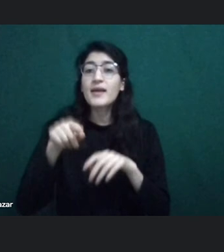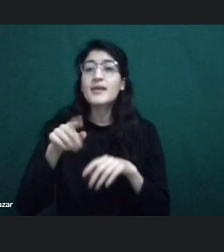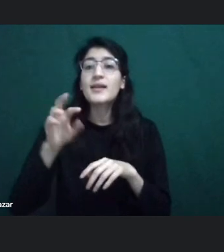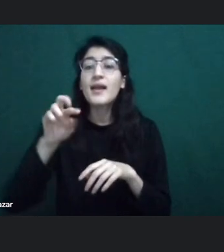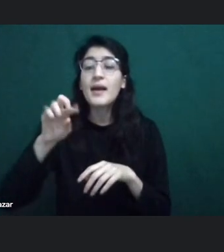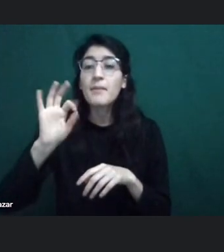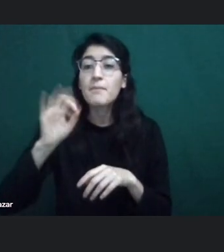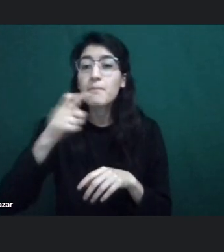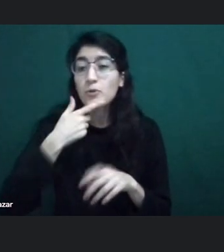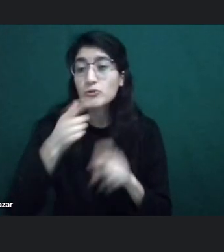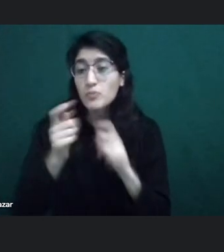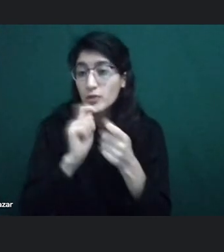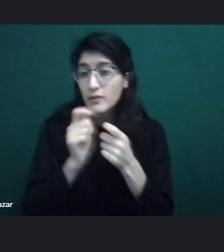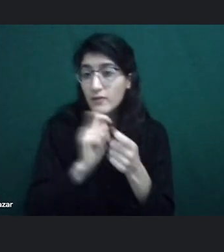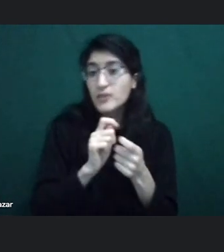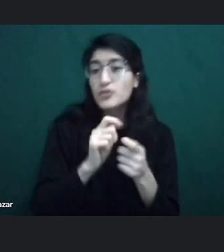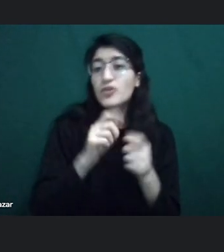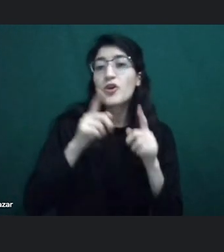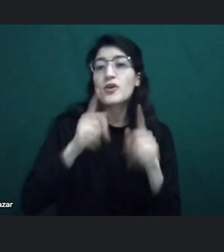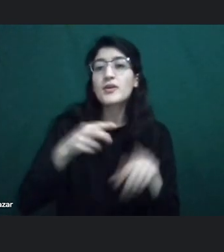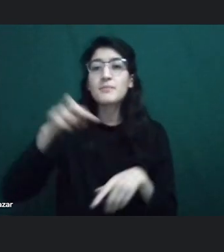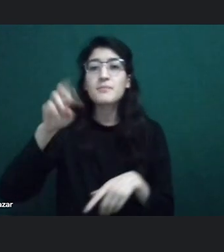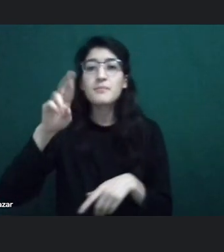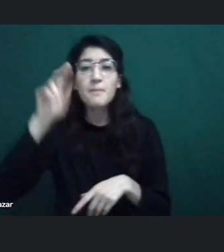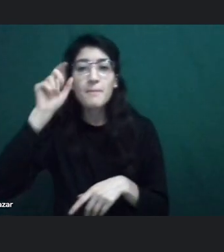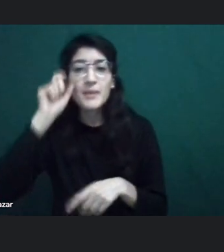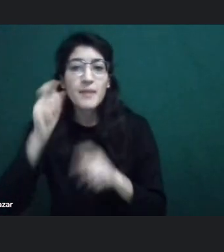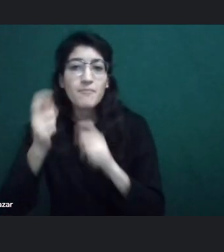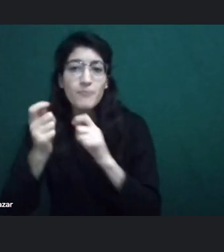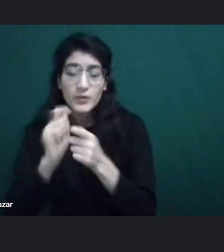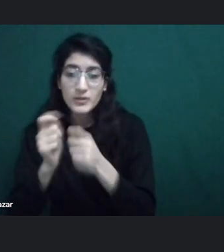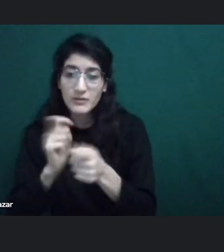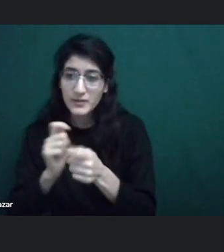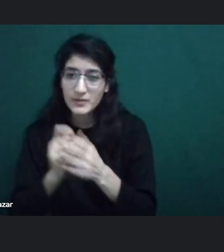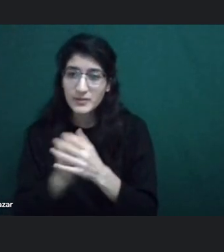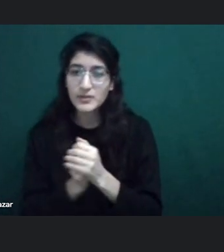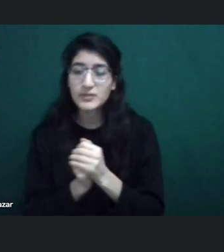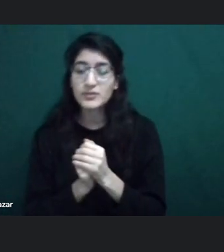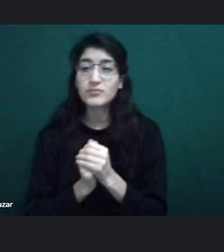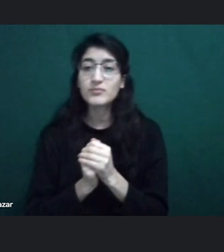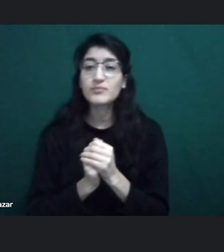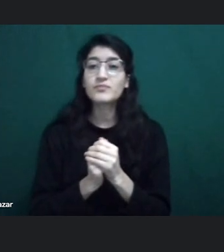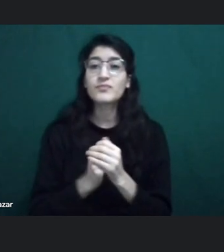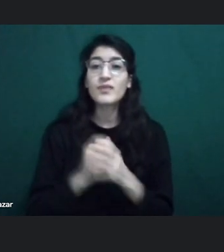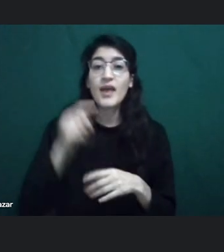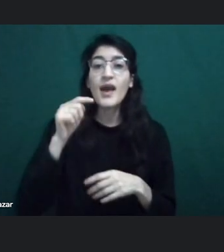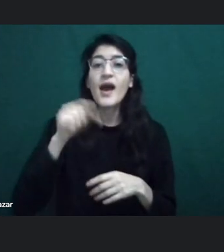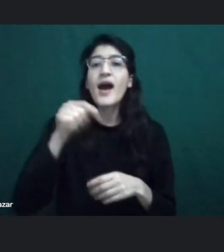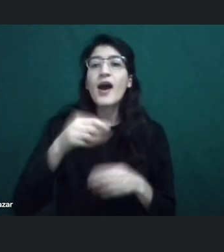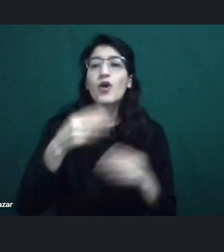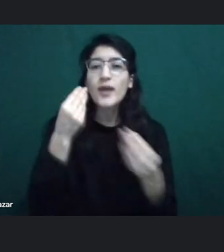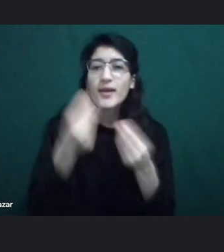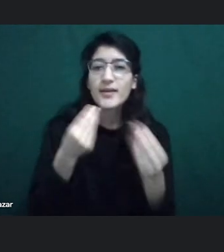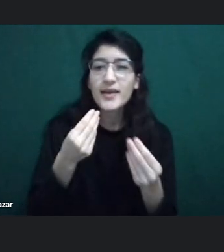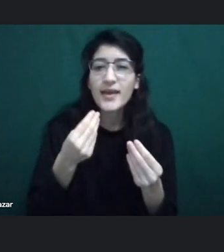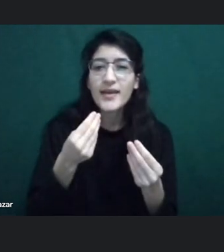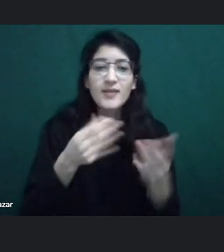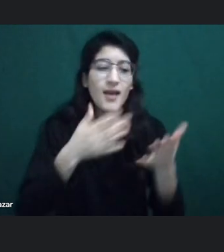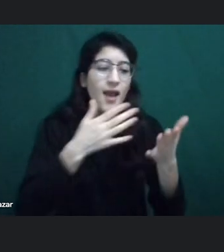Ahora estaría así como tema, como saber identificarlo, reconocer la función,